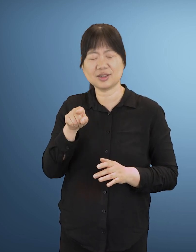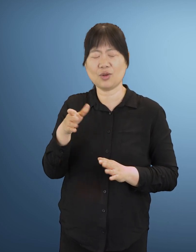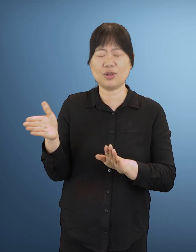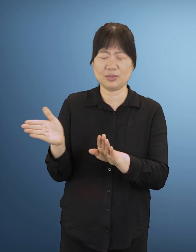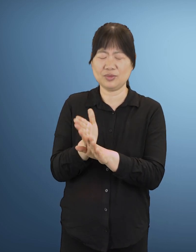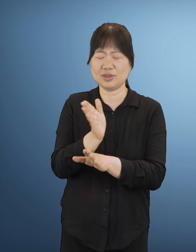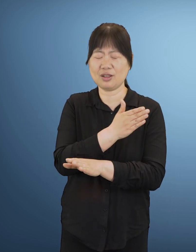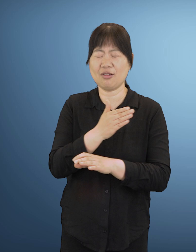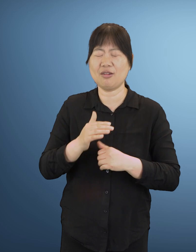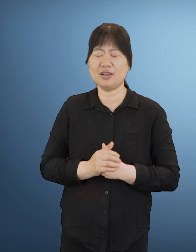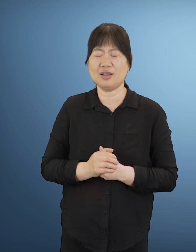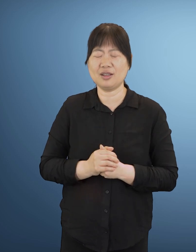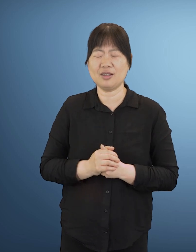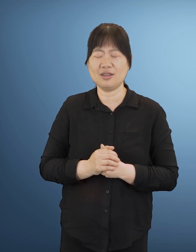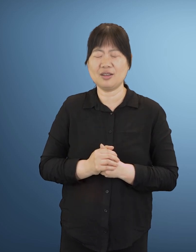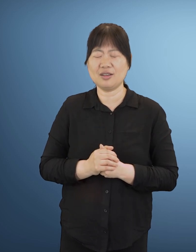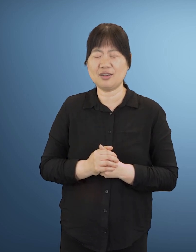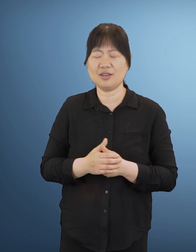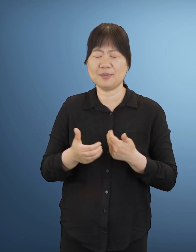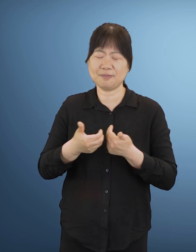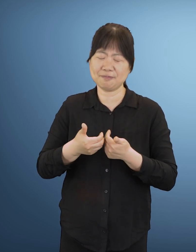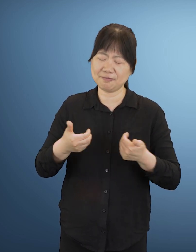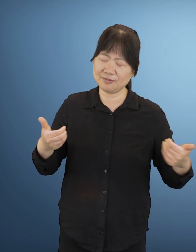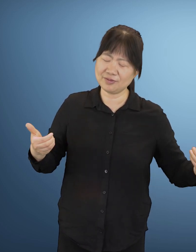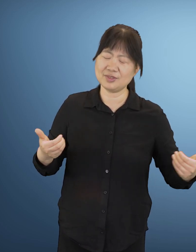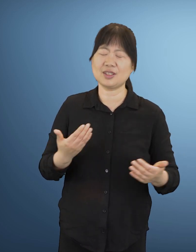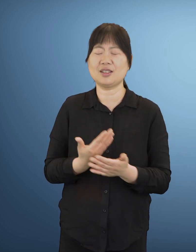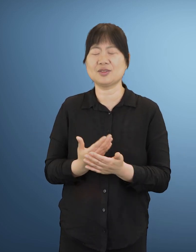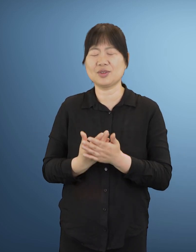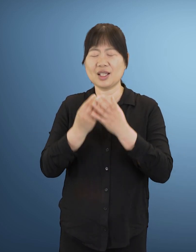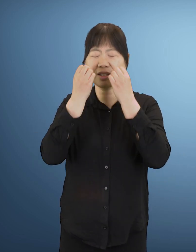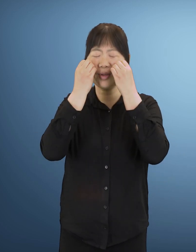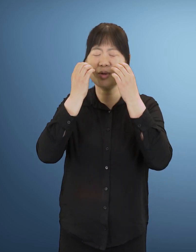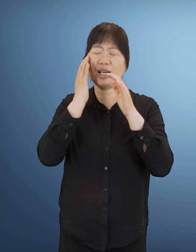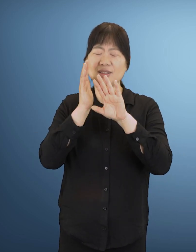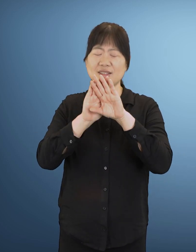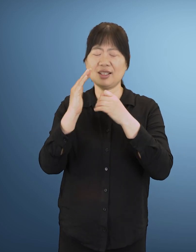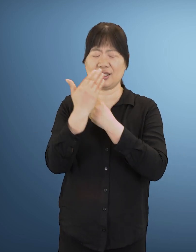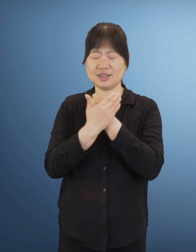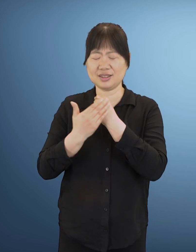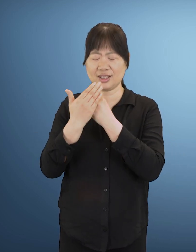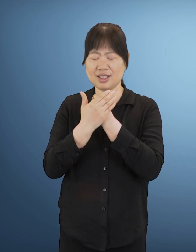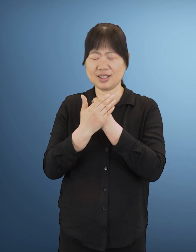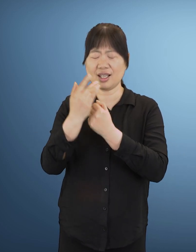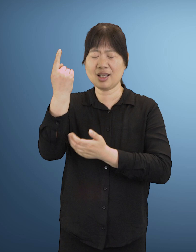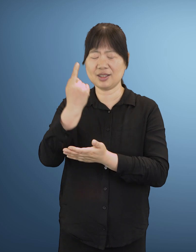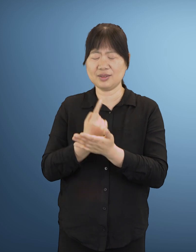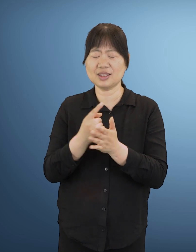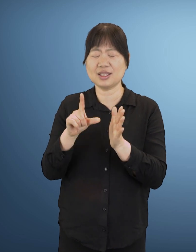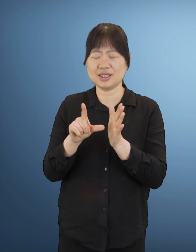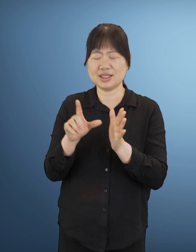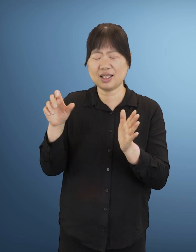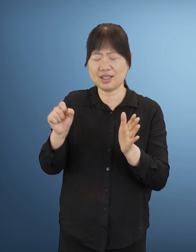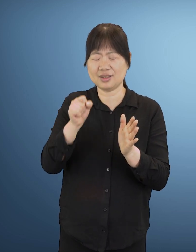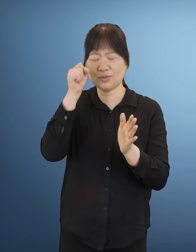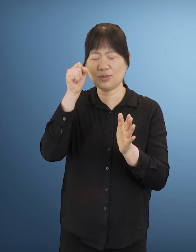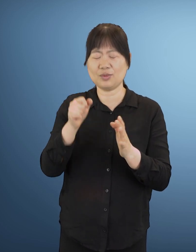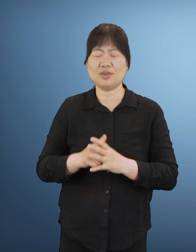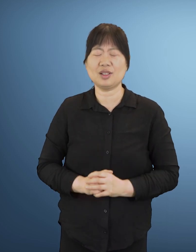것들로부터 멀어지게 하시고 새로운 하늘의 은혜가 임하는 시간으로